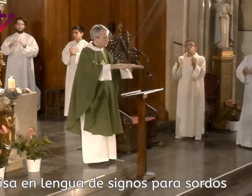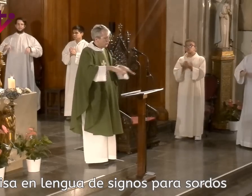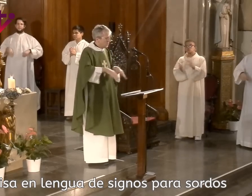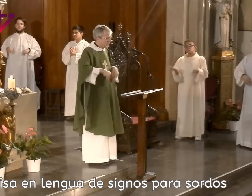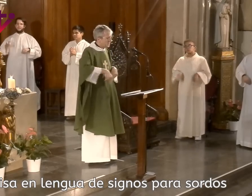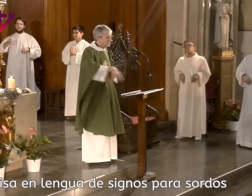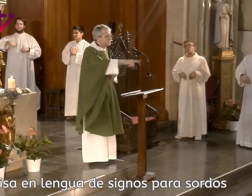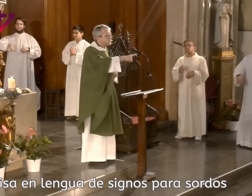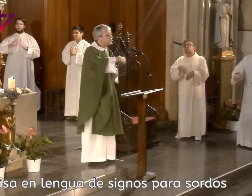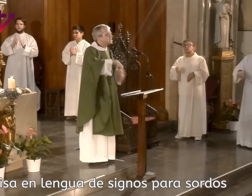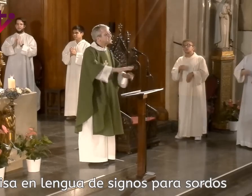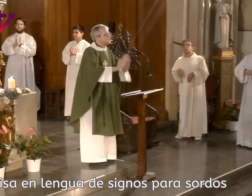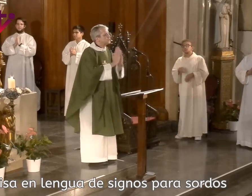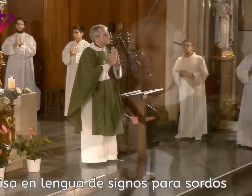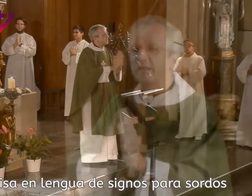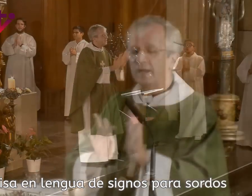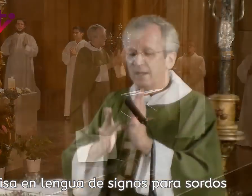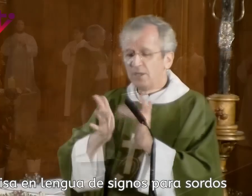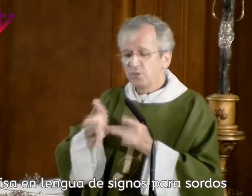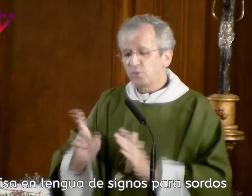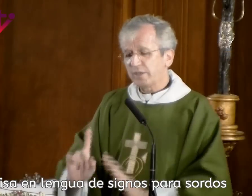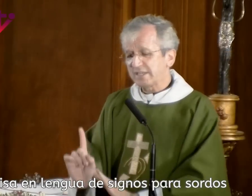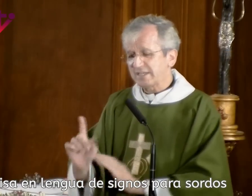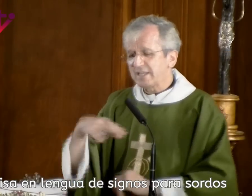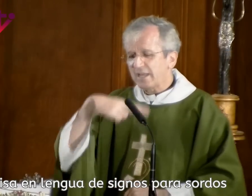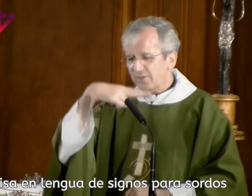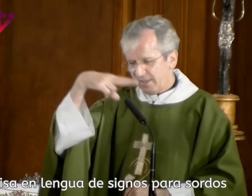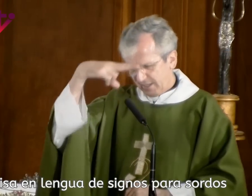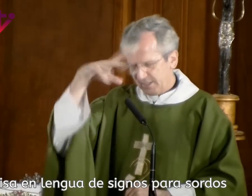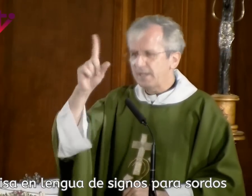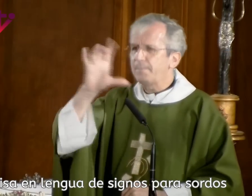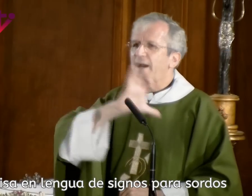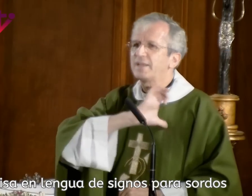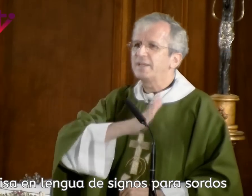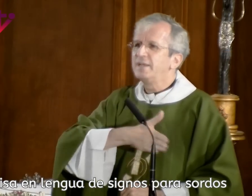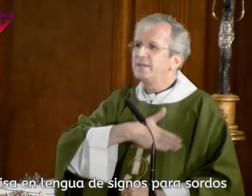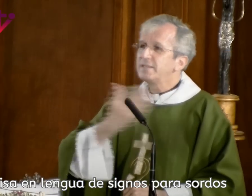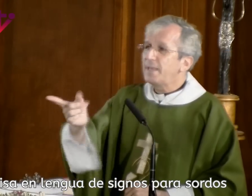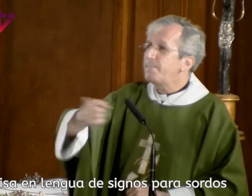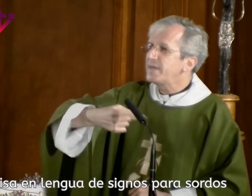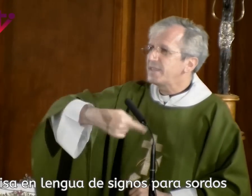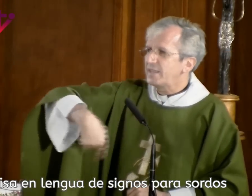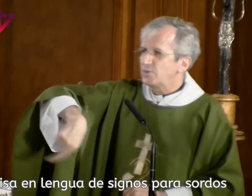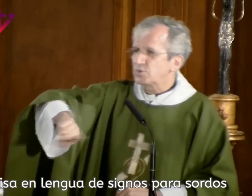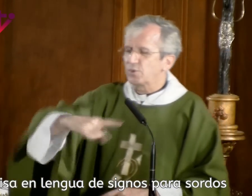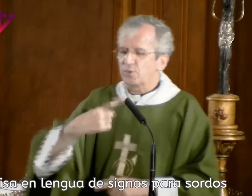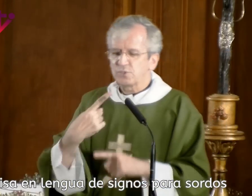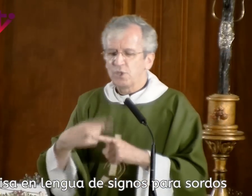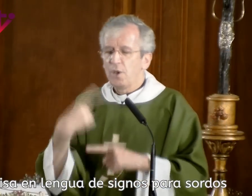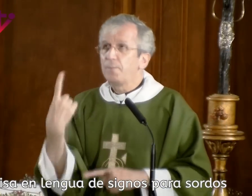mundo, atiende nuestra súplica. Tú que estás sentado a la derecha del Padre, ten piedad de nosotros,